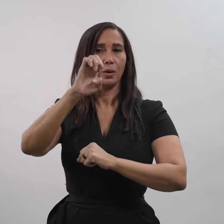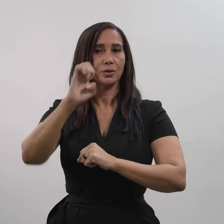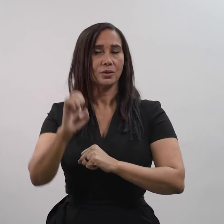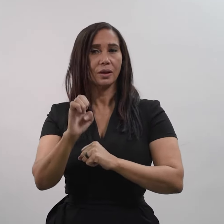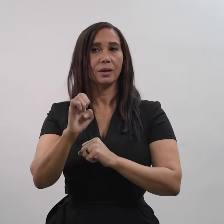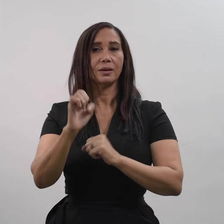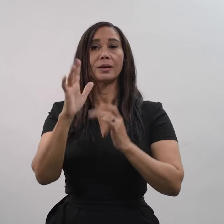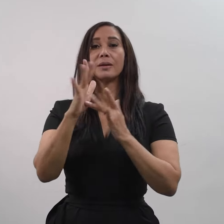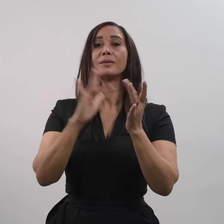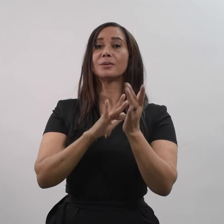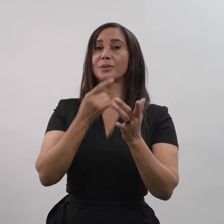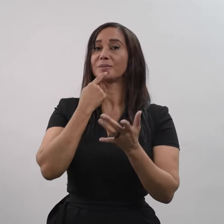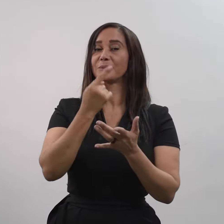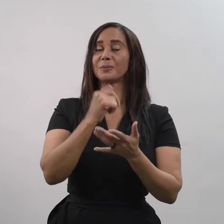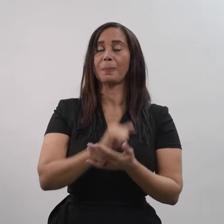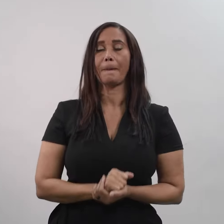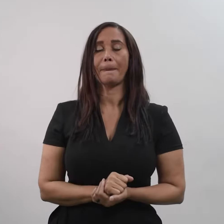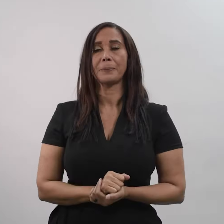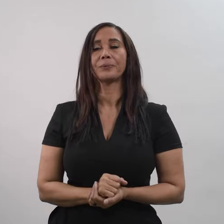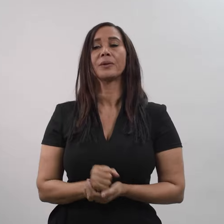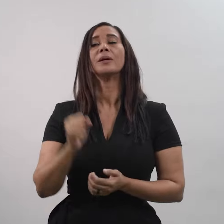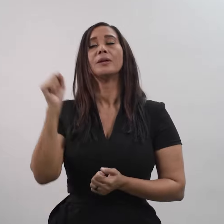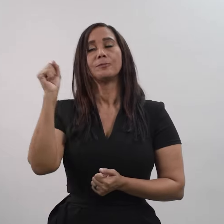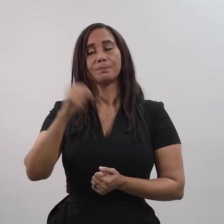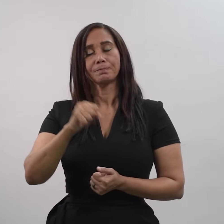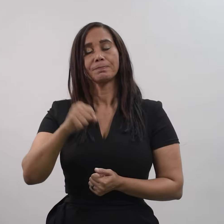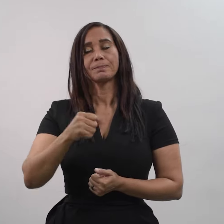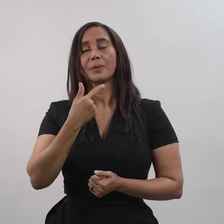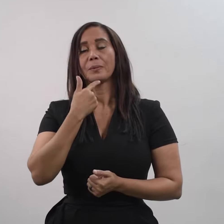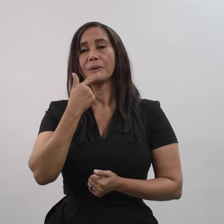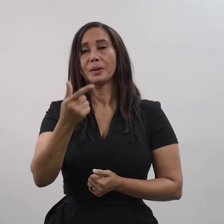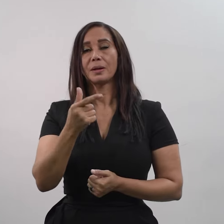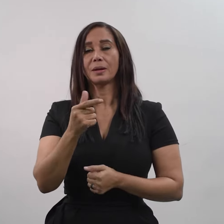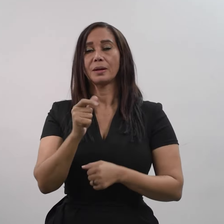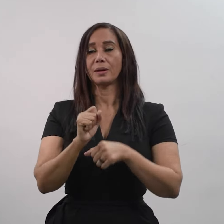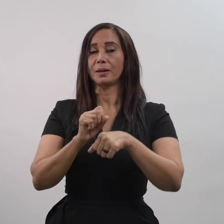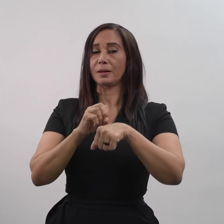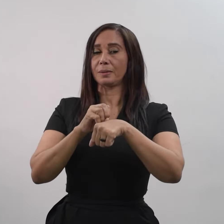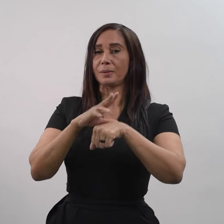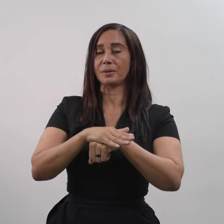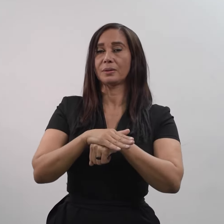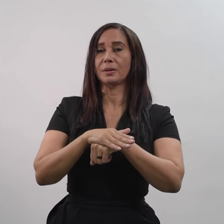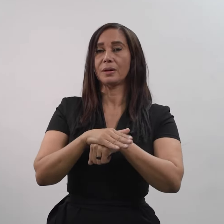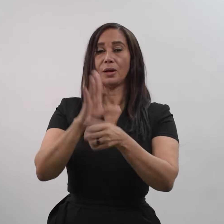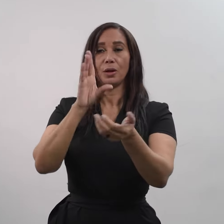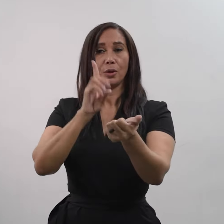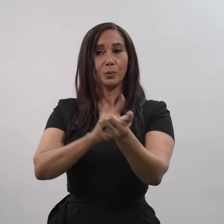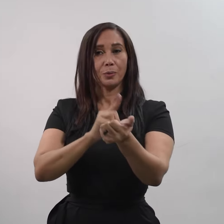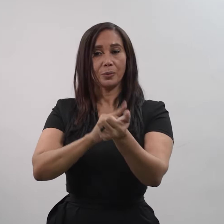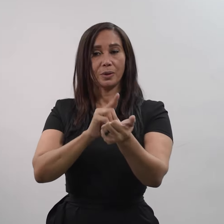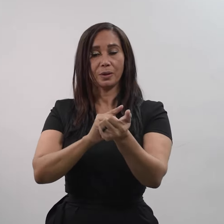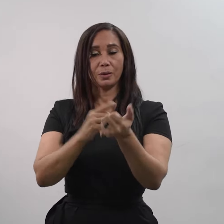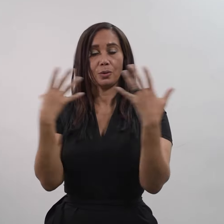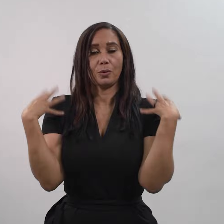dijo: Sin duda me recitarán aquel refrán: Médico, cúrate a ti mismo.